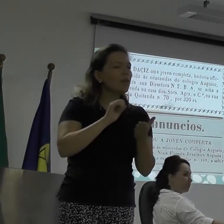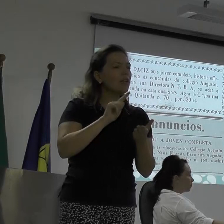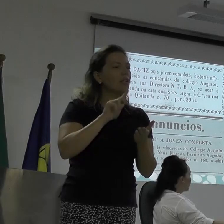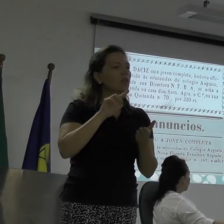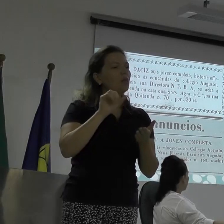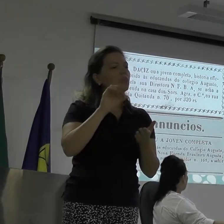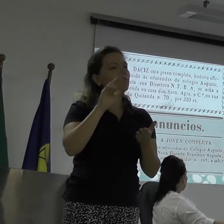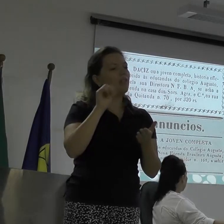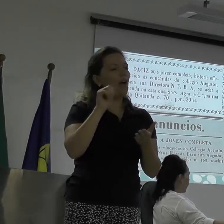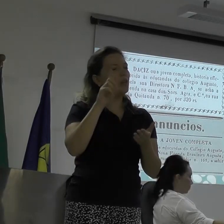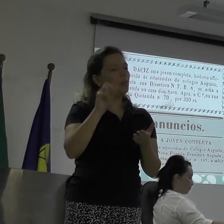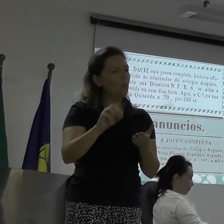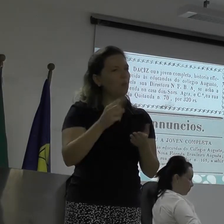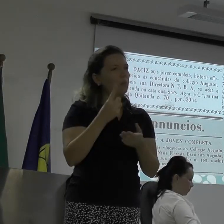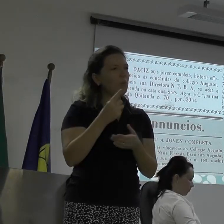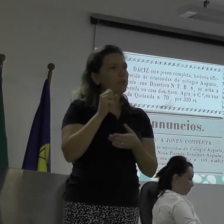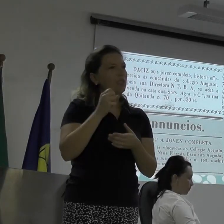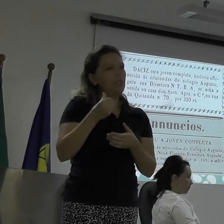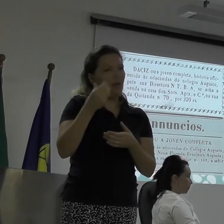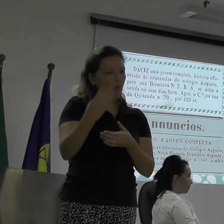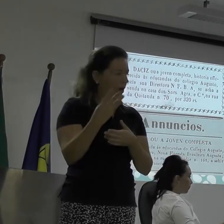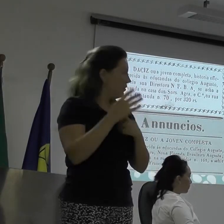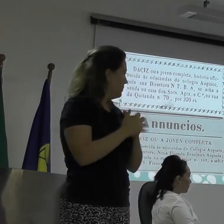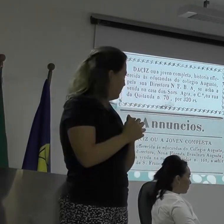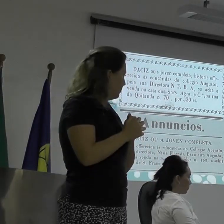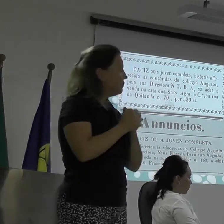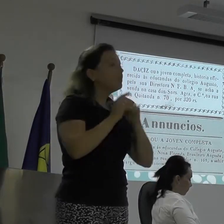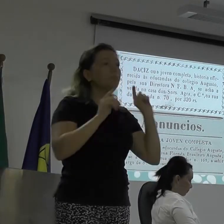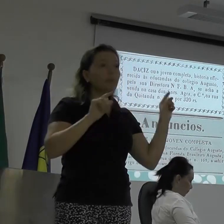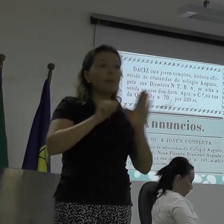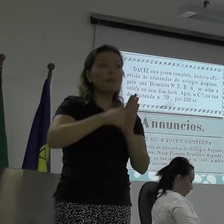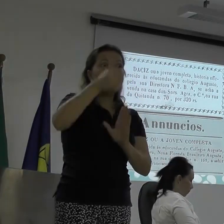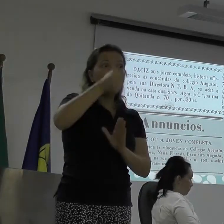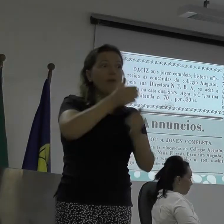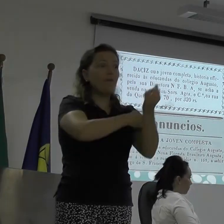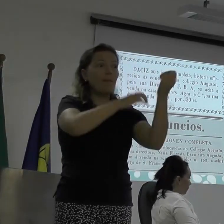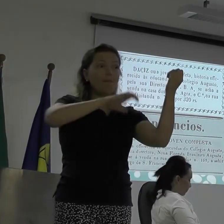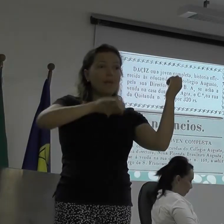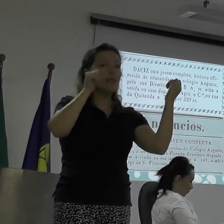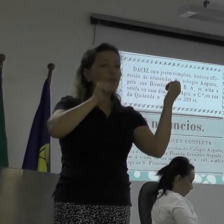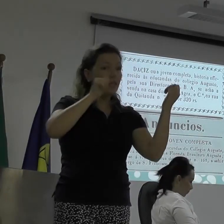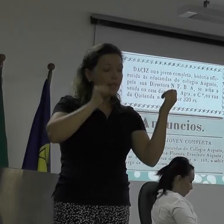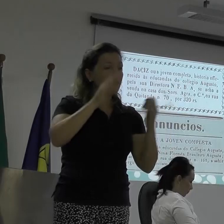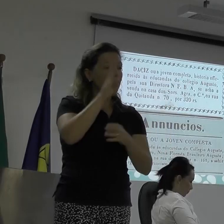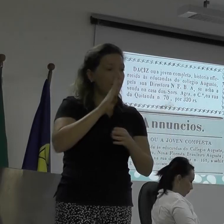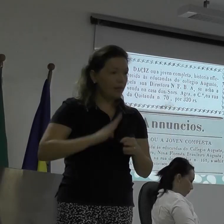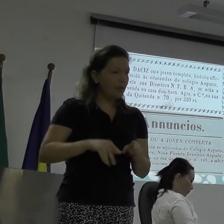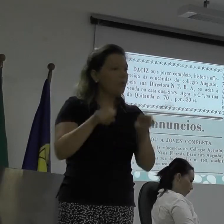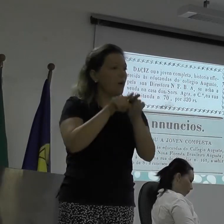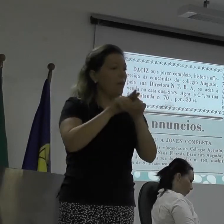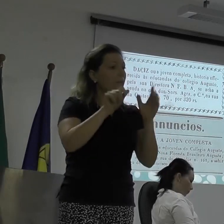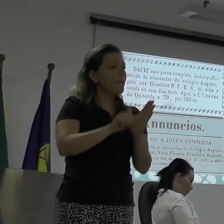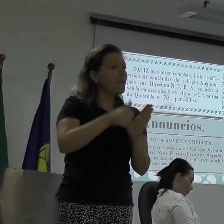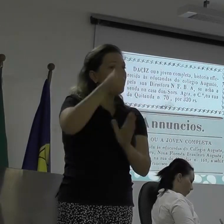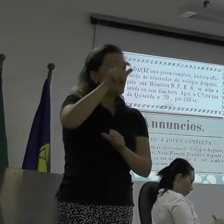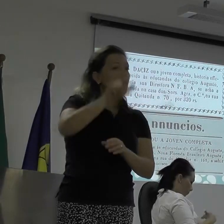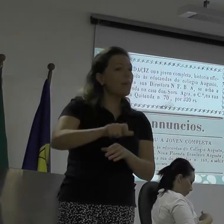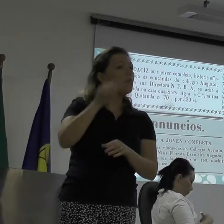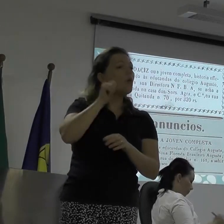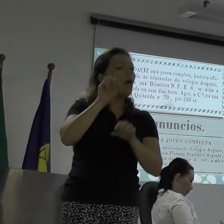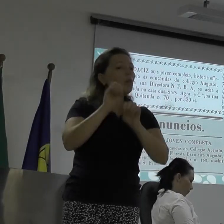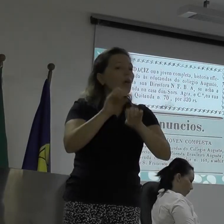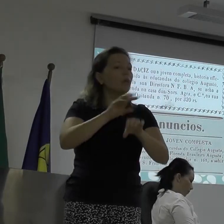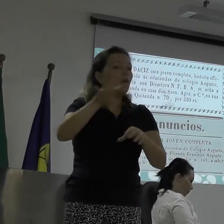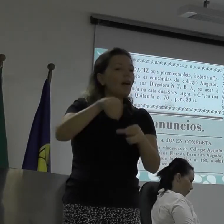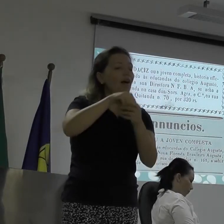em 1854. Considerada a primeira feminista brasileira, como também a primeira educadora feminista